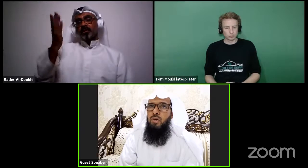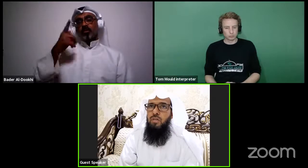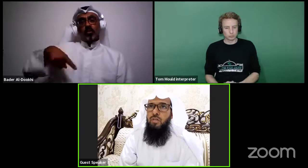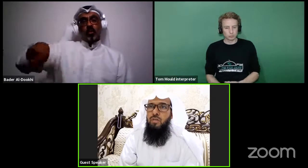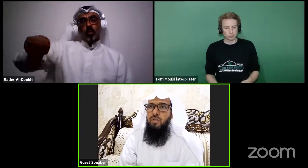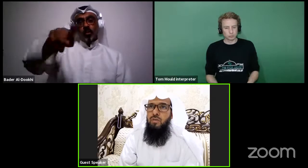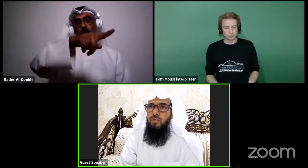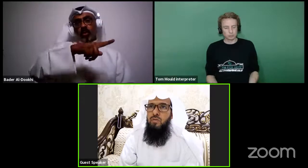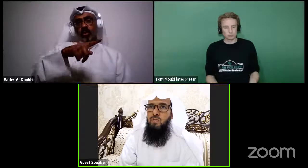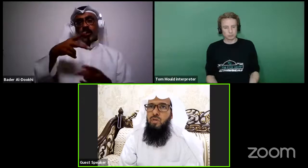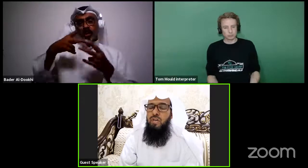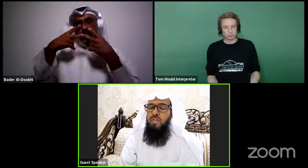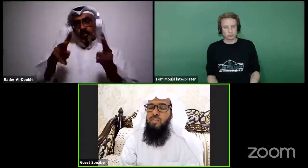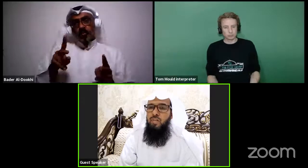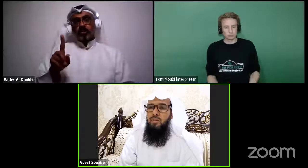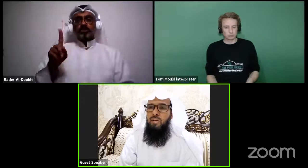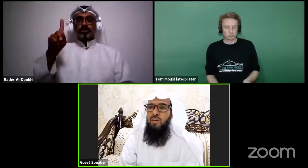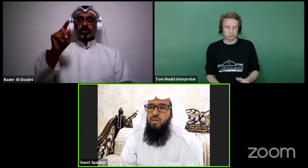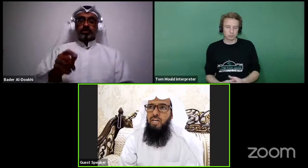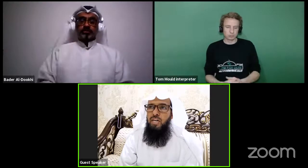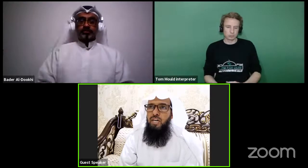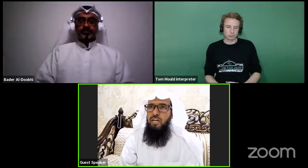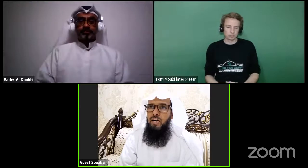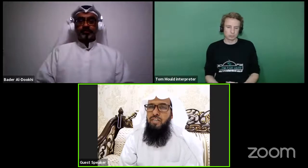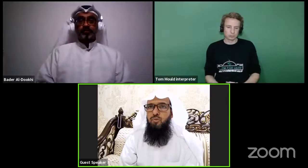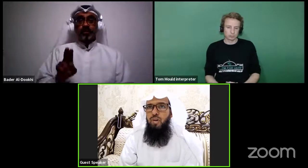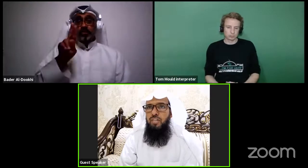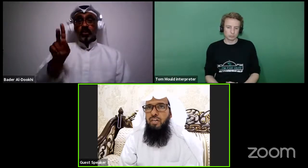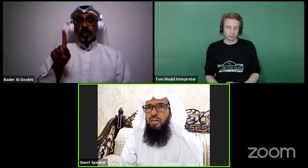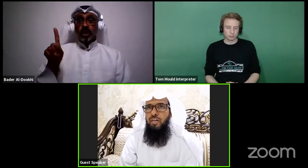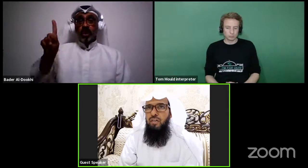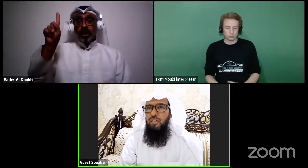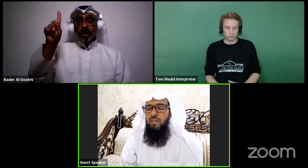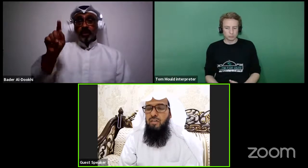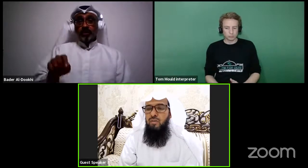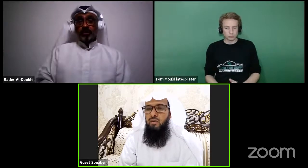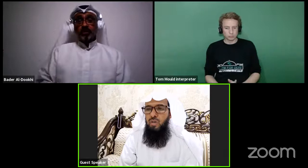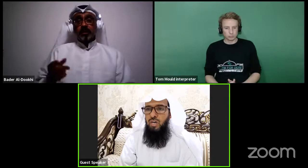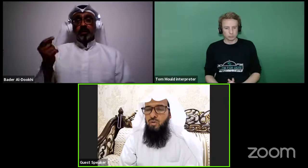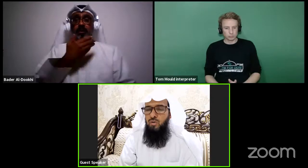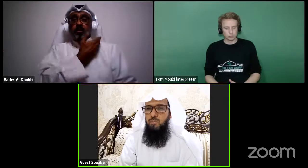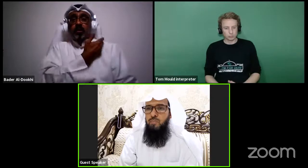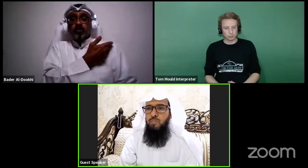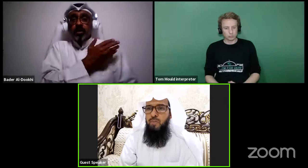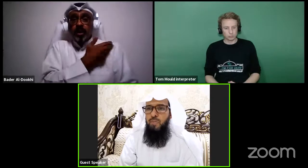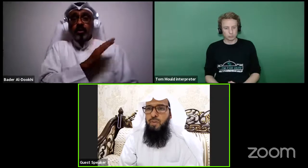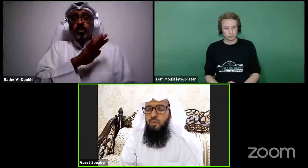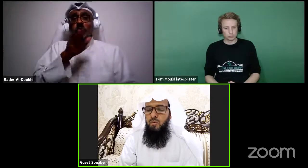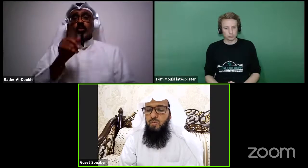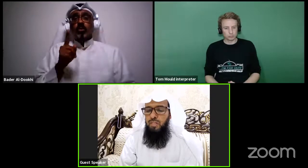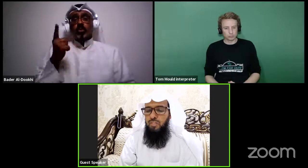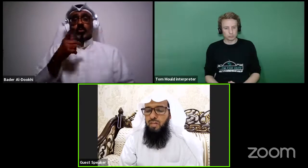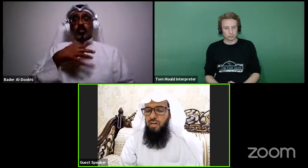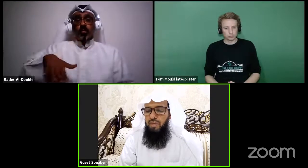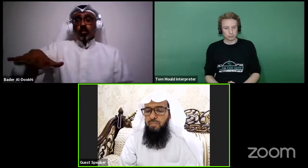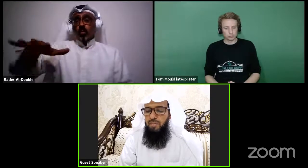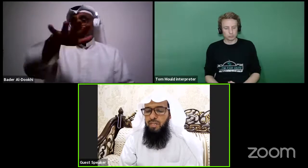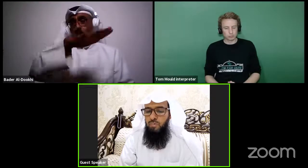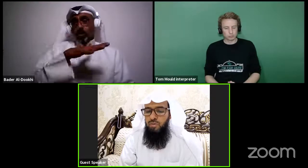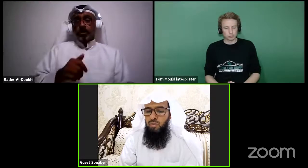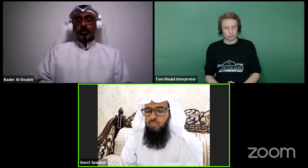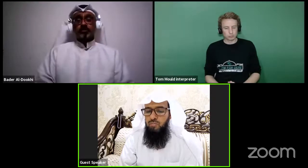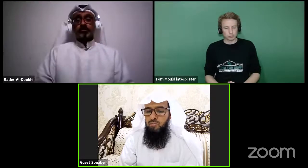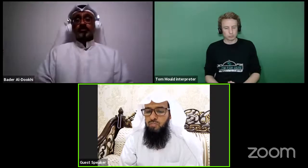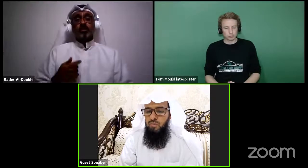القبول، ونسأل الله تبارك وتعالى أن يعفو عنا وعنكم، وأن يتقبل